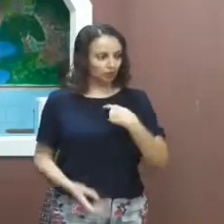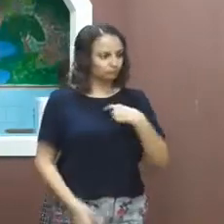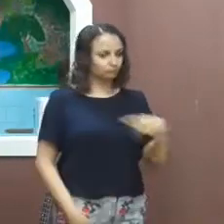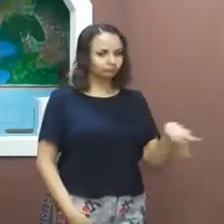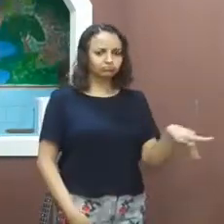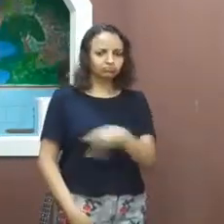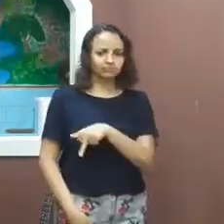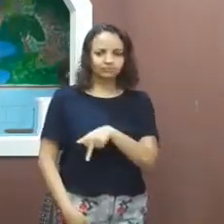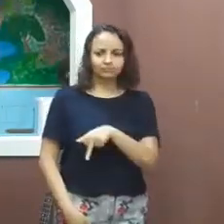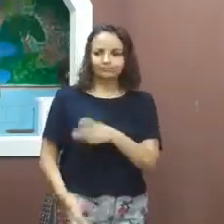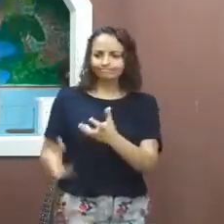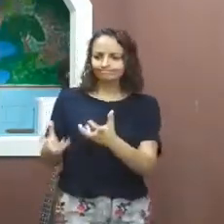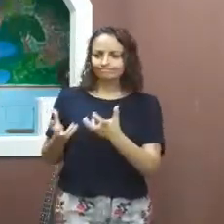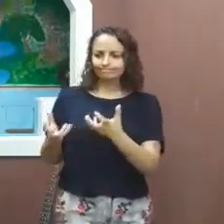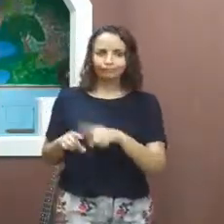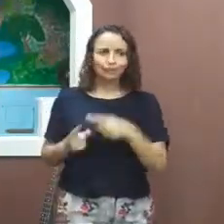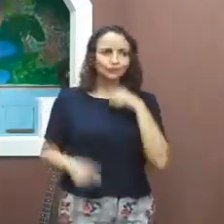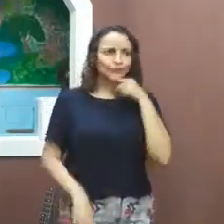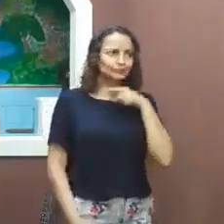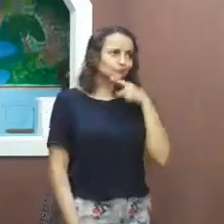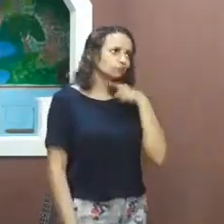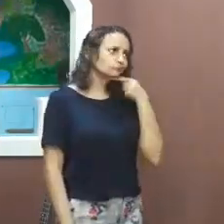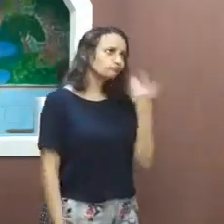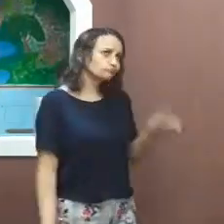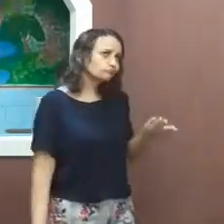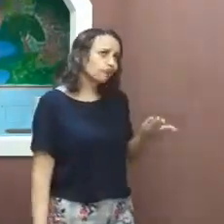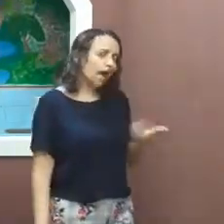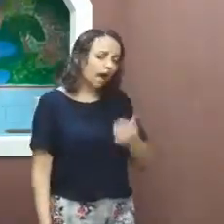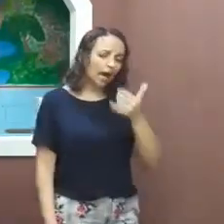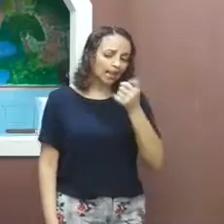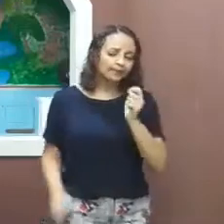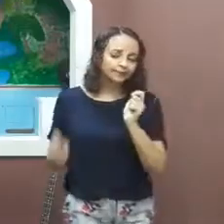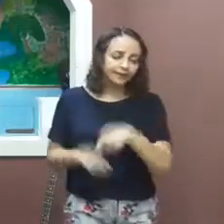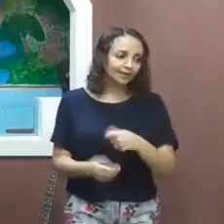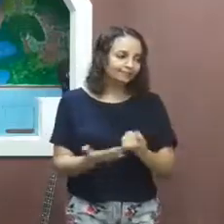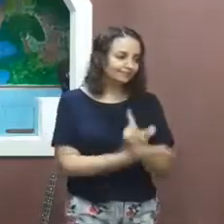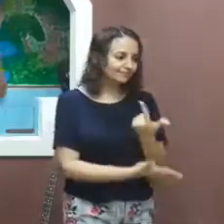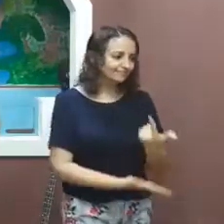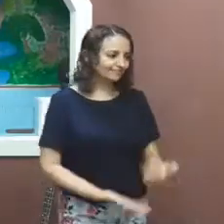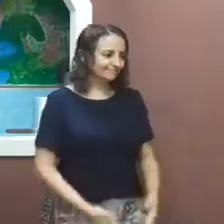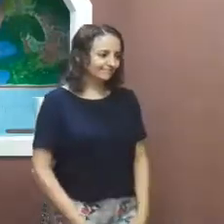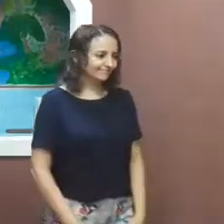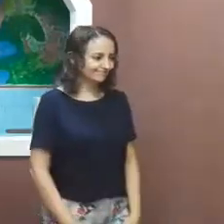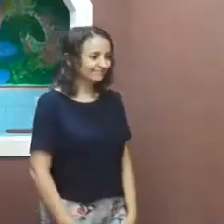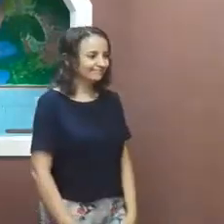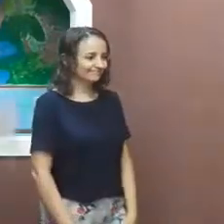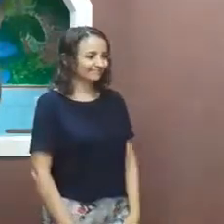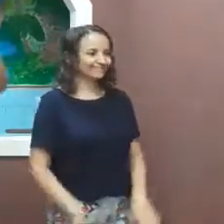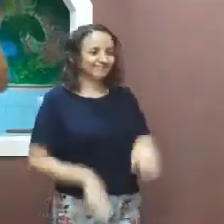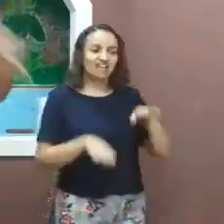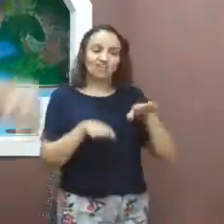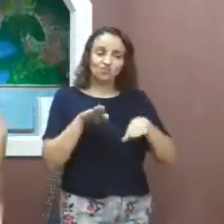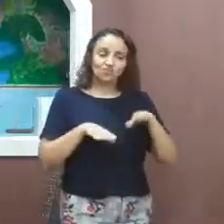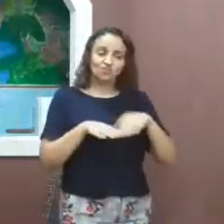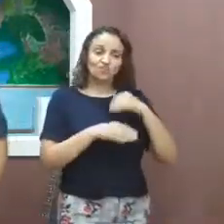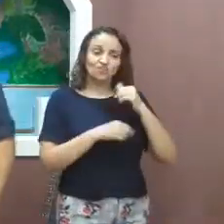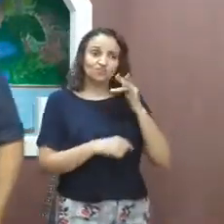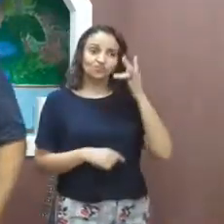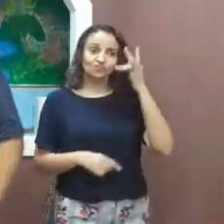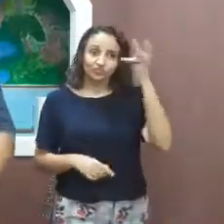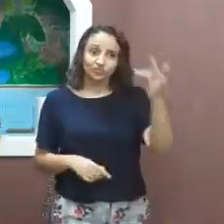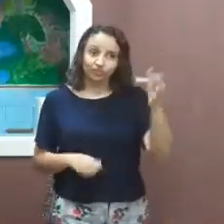o presidente, e você não pode mesmo, pelo menos agora você não pode, talvez daqui a uns anos você possa, mas agora você não